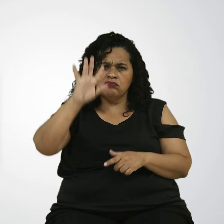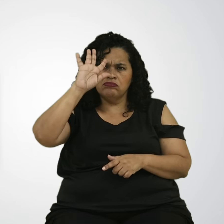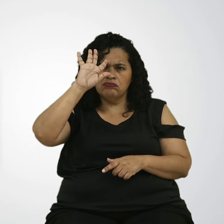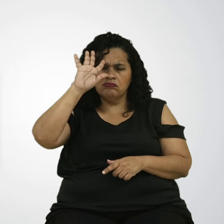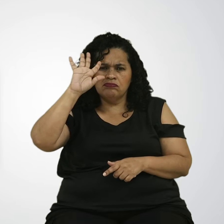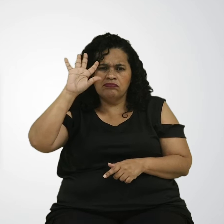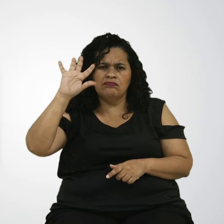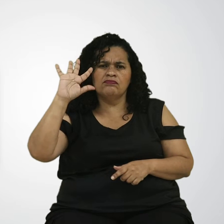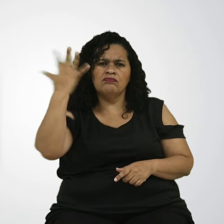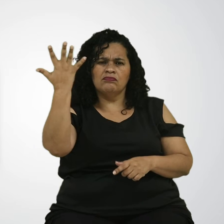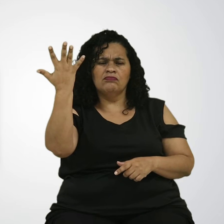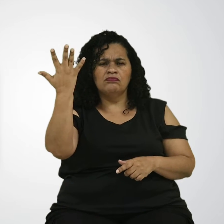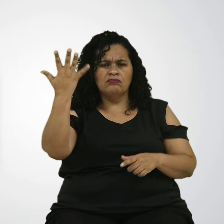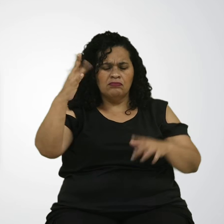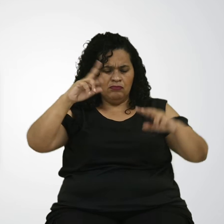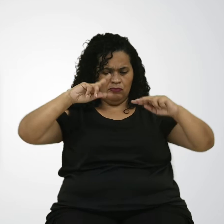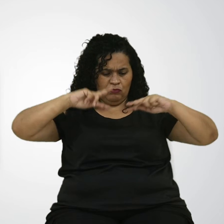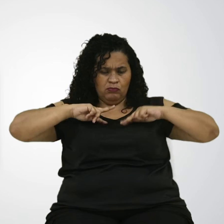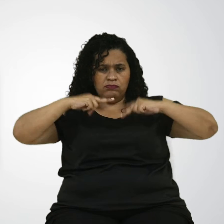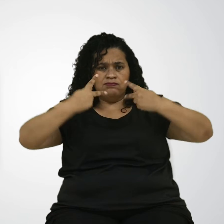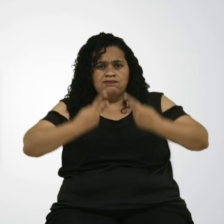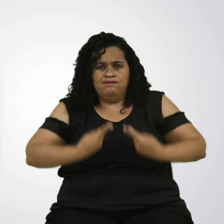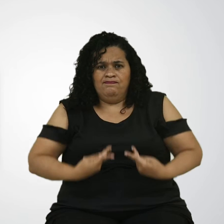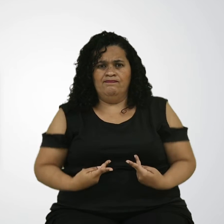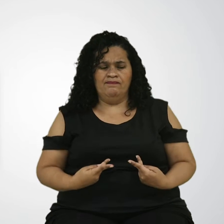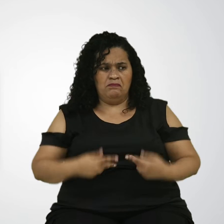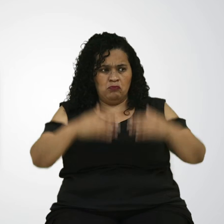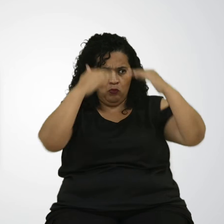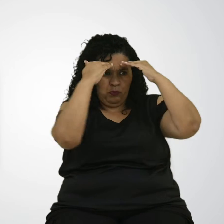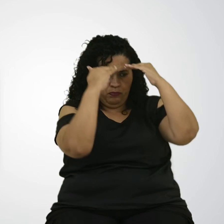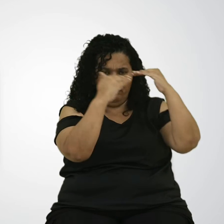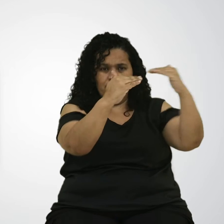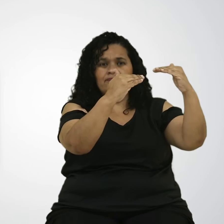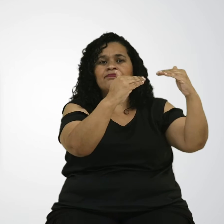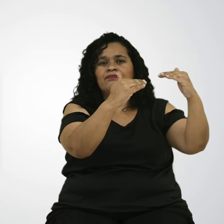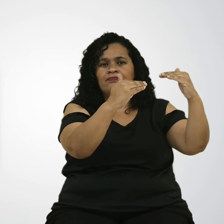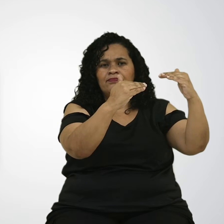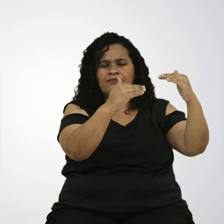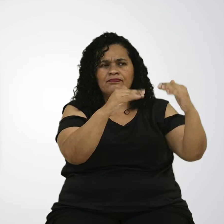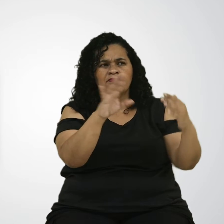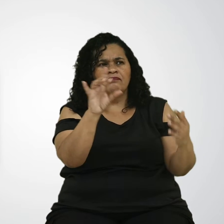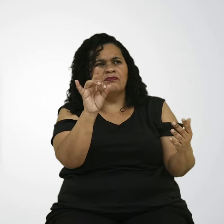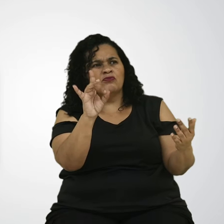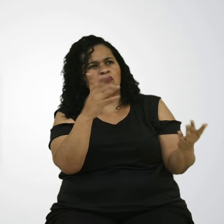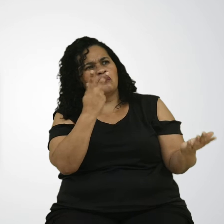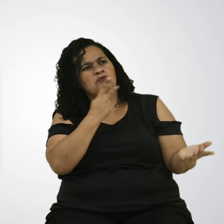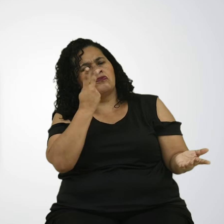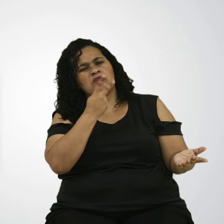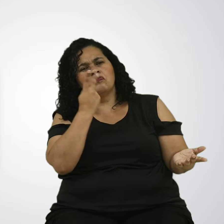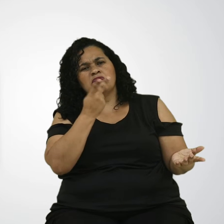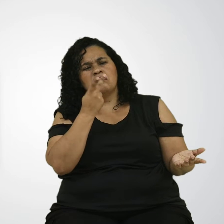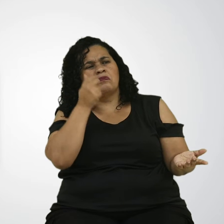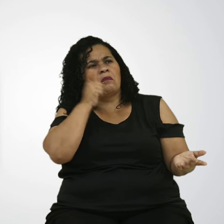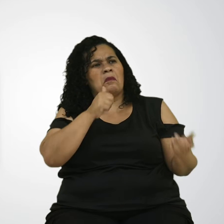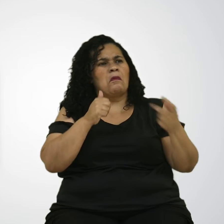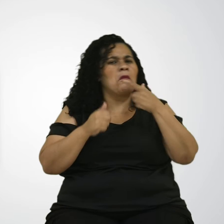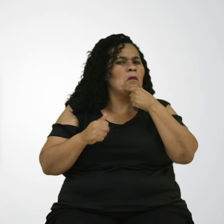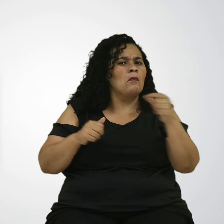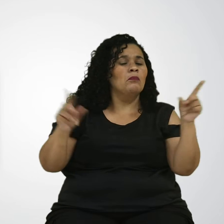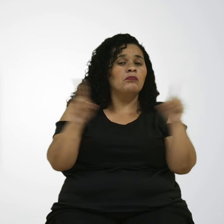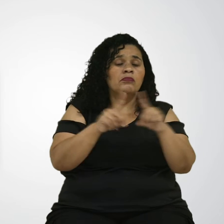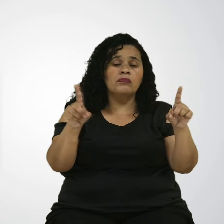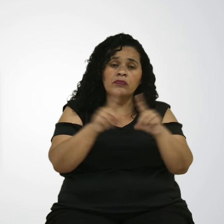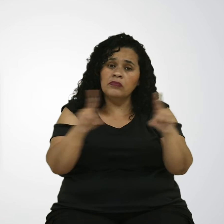não gosta de se sujeitar. Não é que... a questão não é machismo, feminismo, não. O problema é da natureza humana